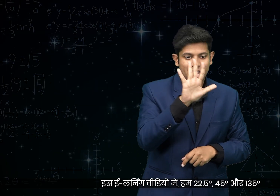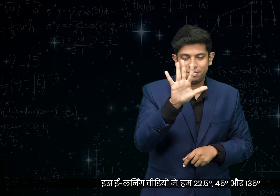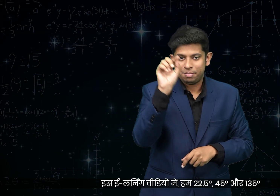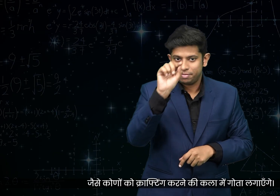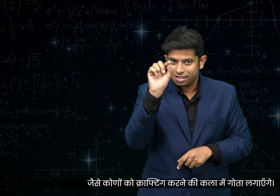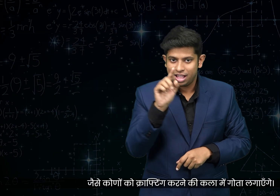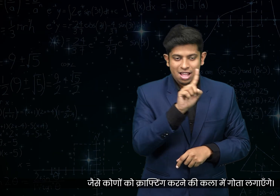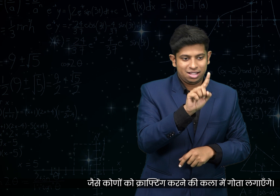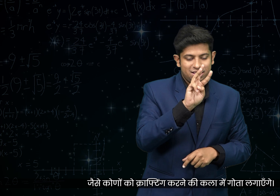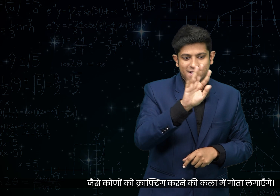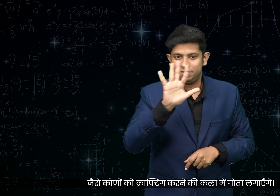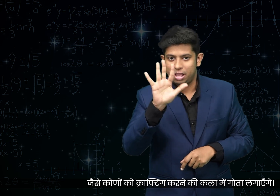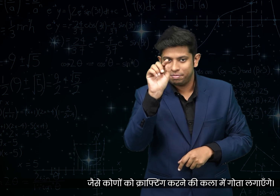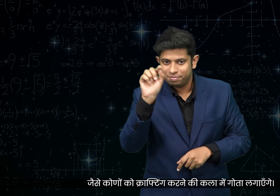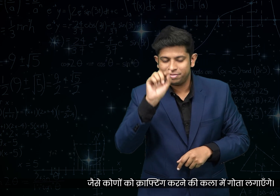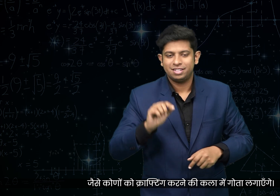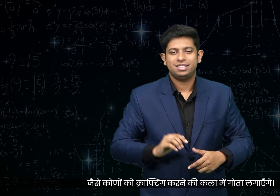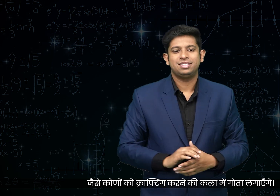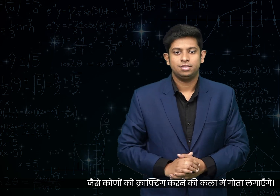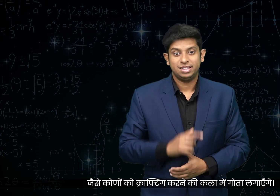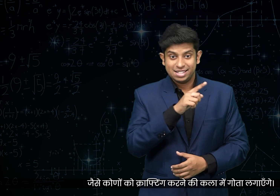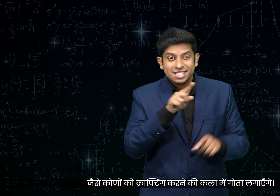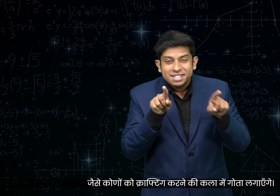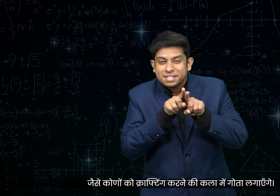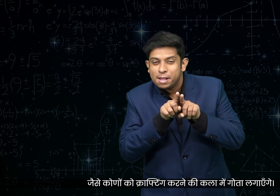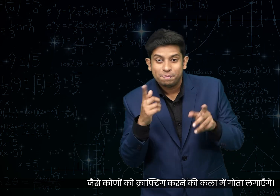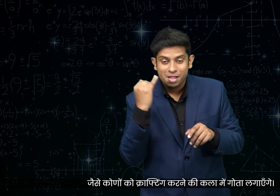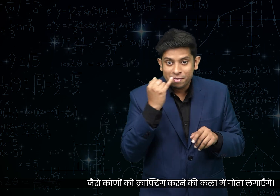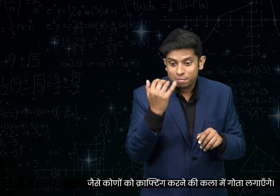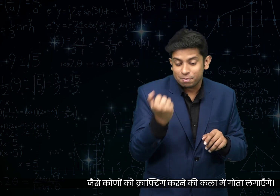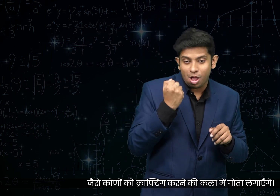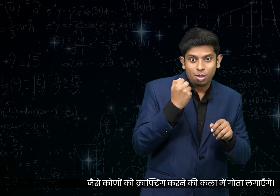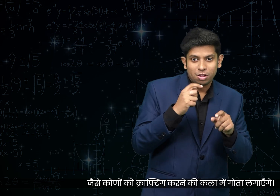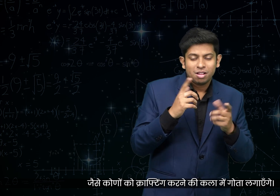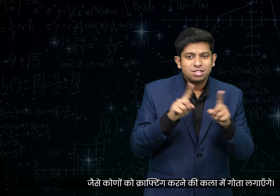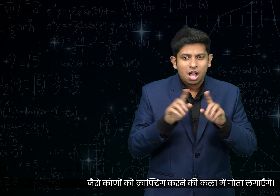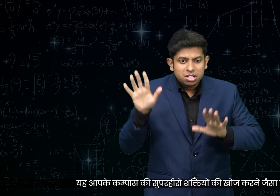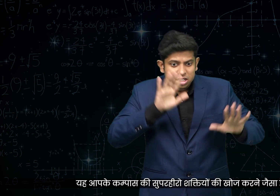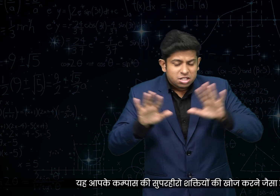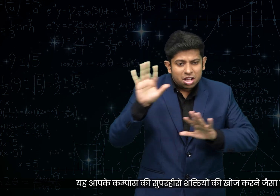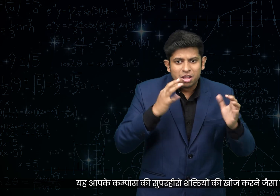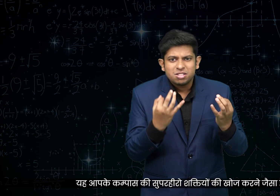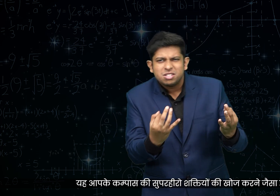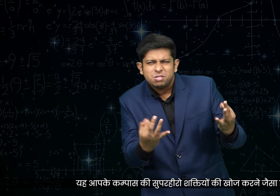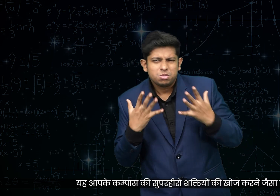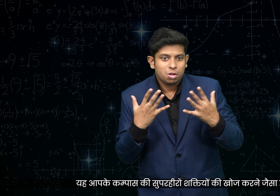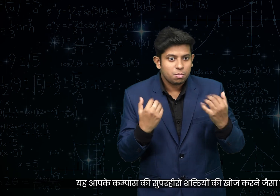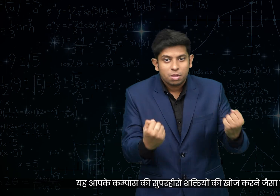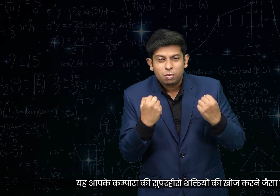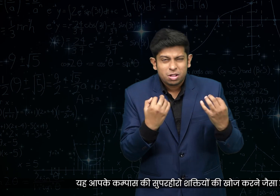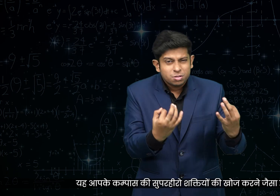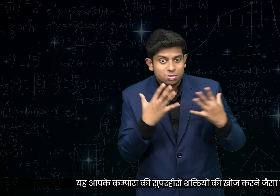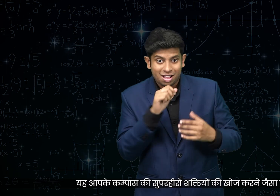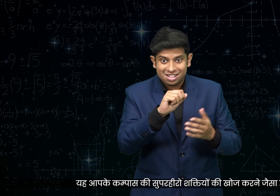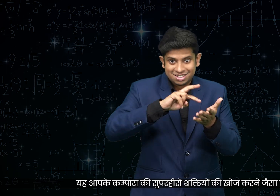135 डिग्री जैसे कोणों को क्राफ्टिंग करने के कला में गोता लाएंगे। यहाँ आपके कंपास